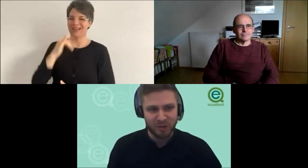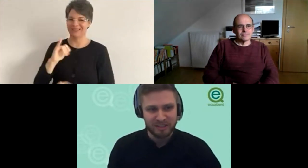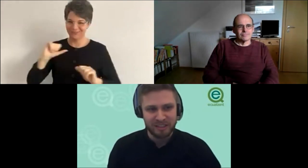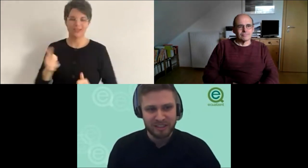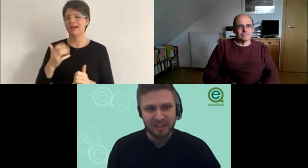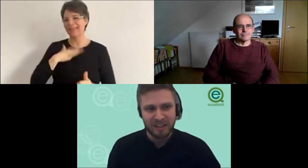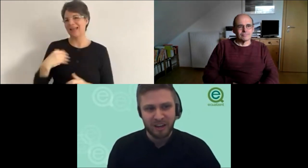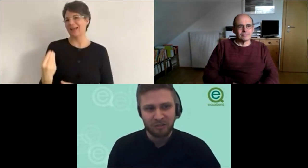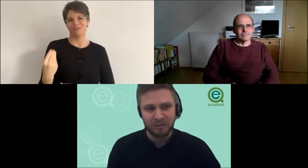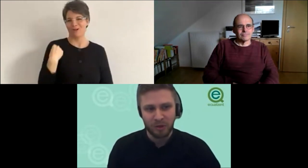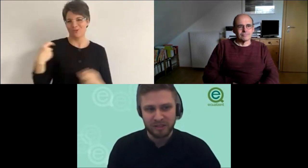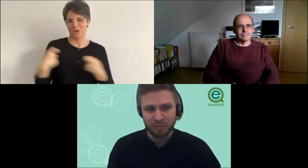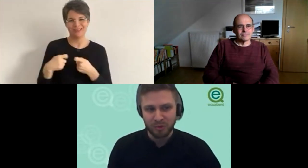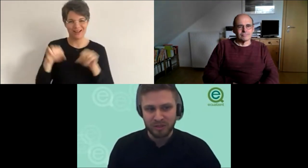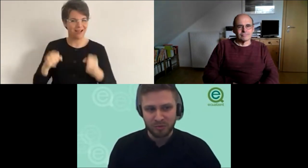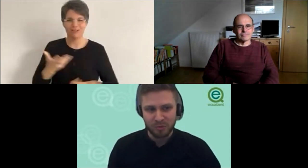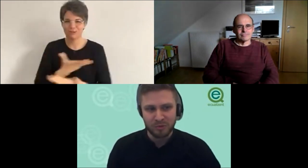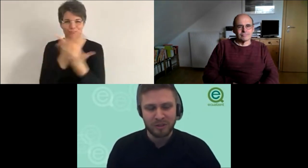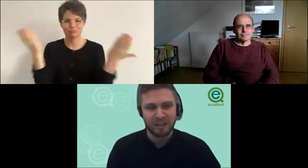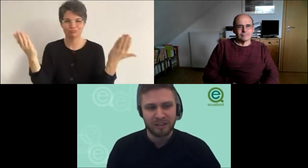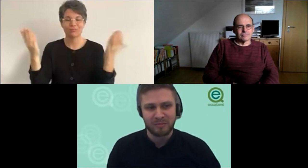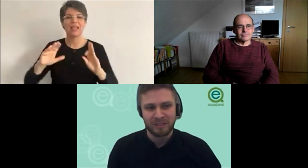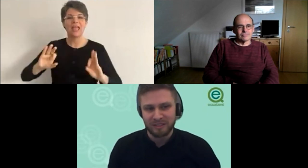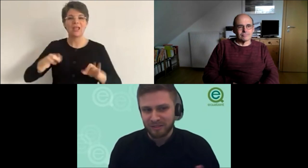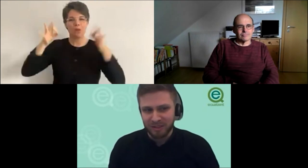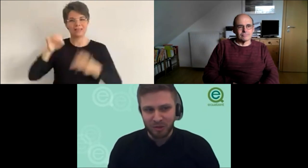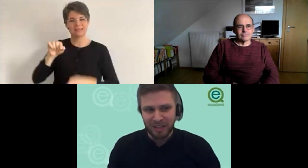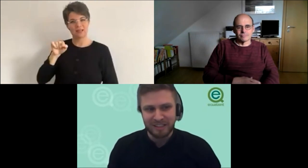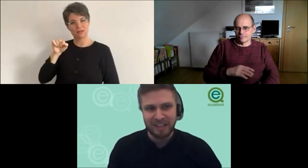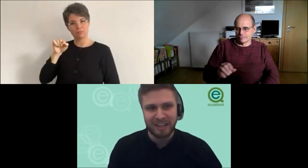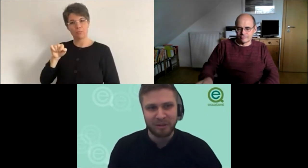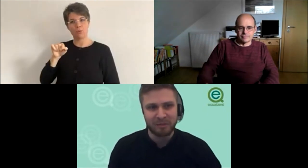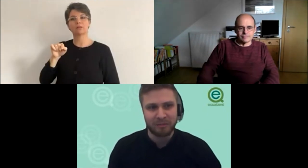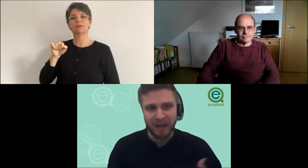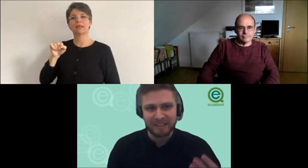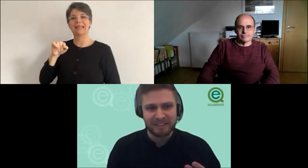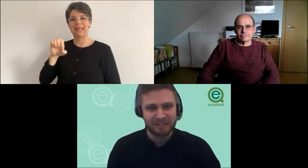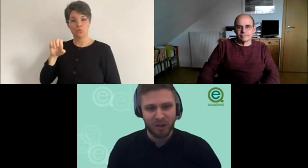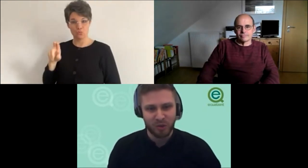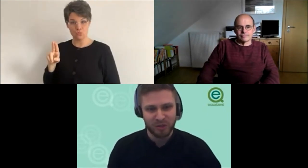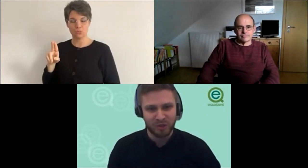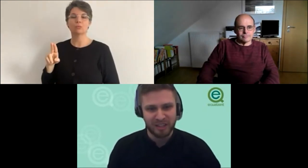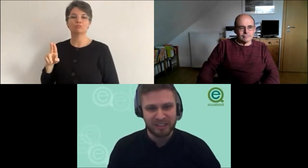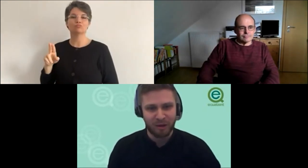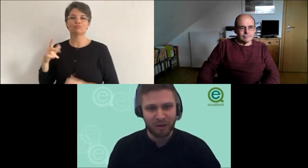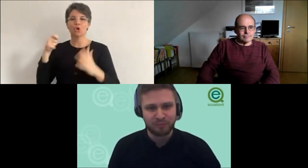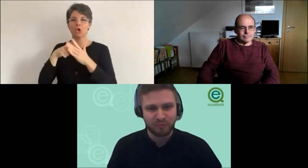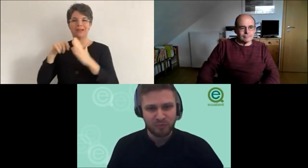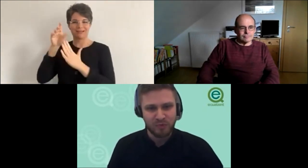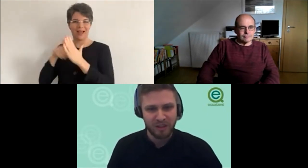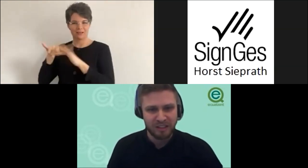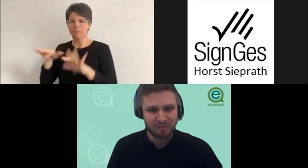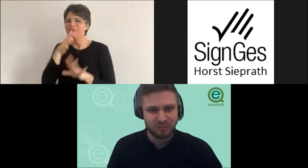einfach kontaktieren. Auf equalisant.eu sind die Kontaktdaten, aber mit den meisten sind wir ja auch schon in Kontakt. Wir haben